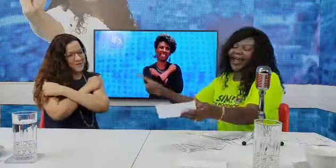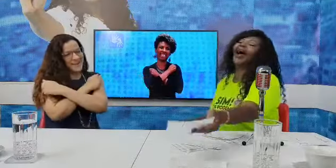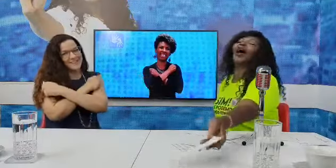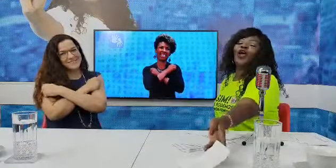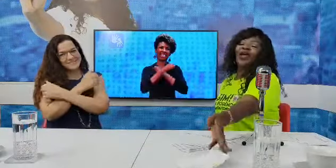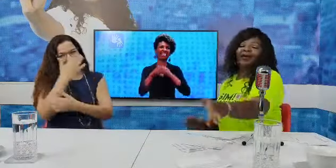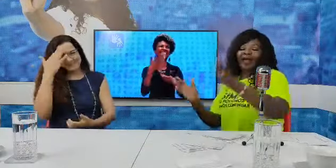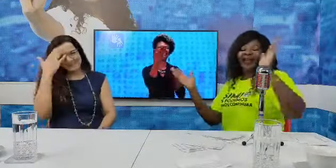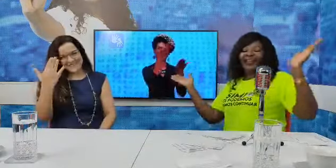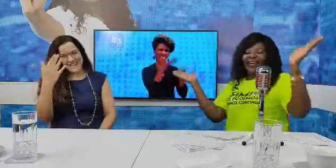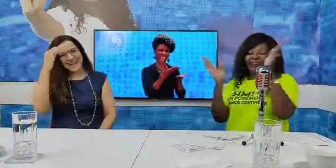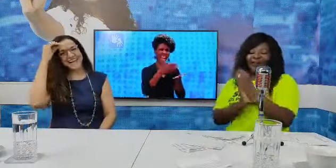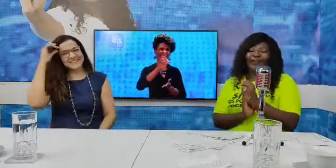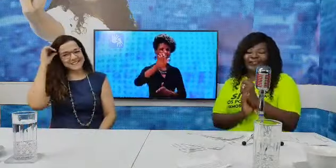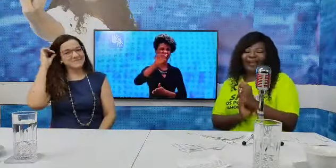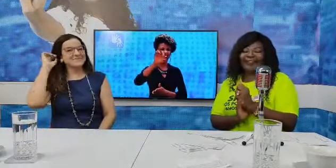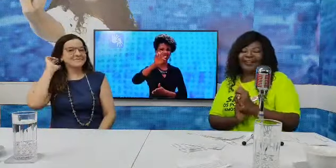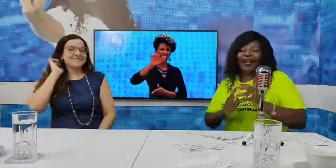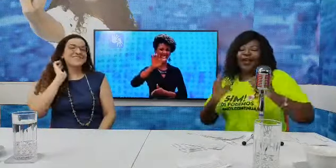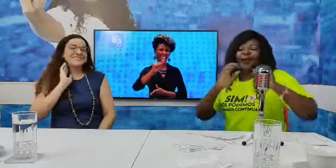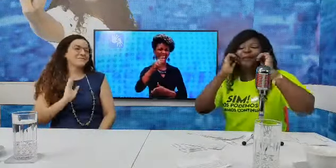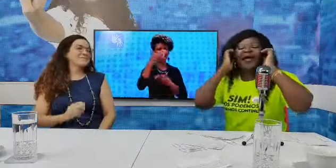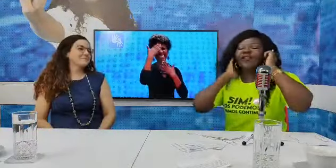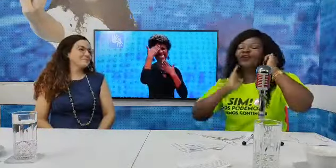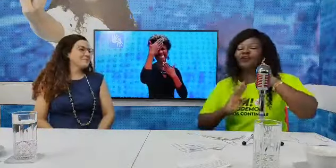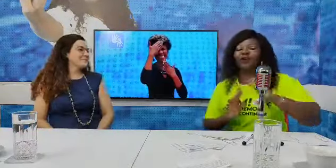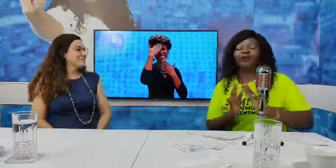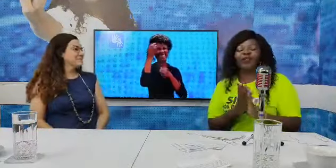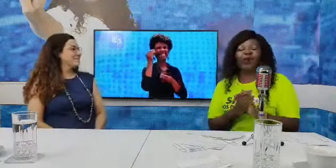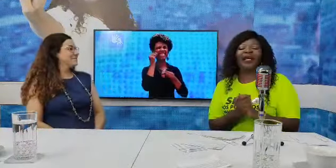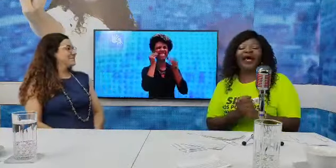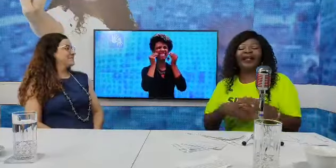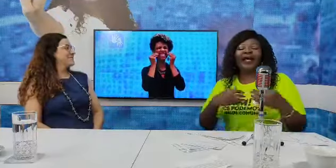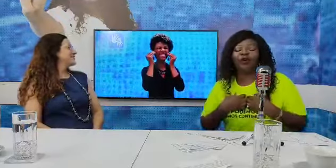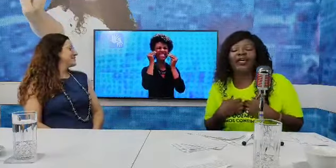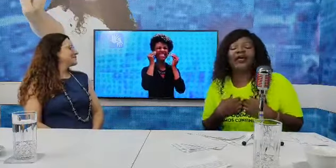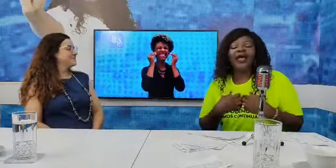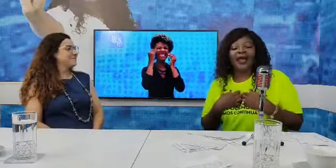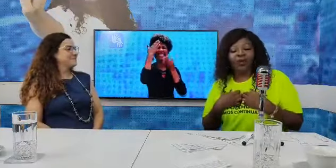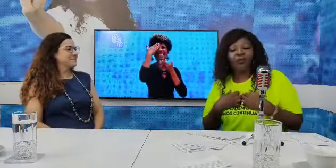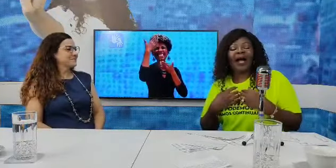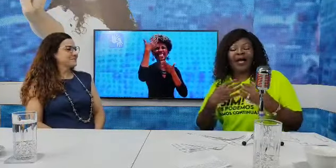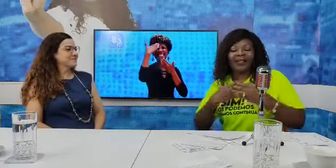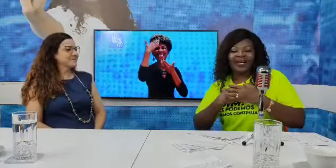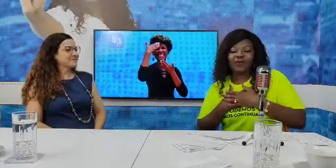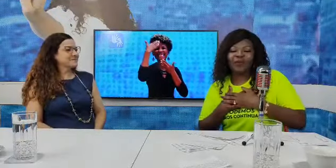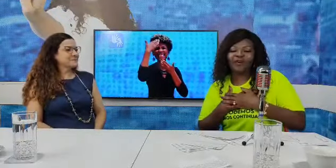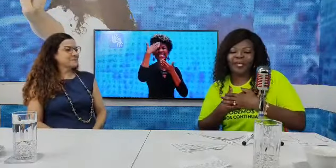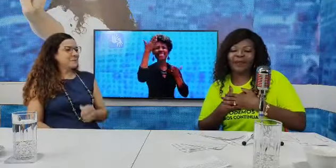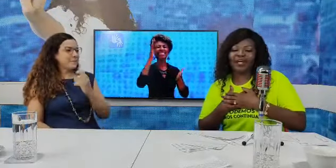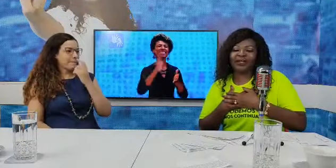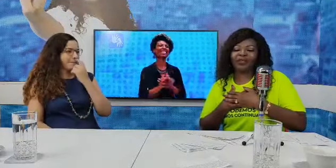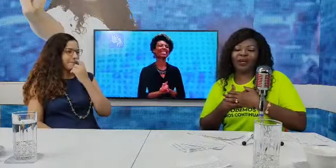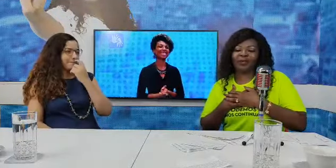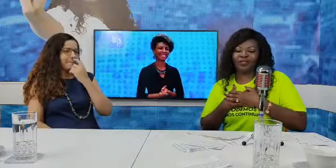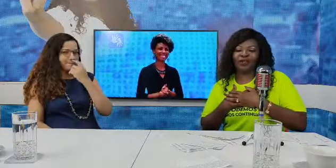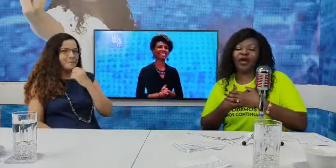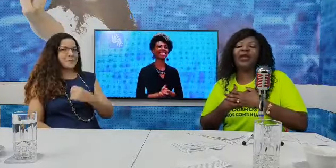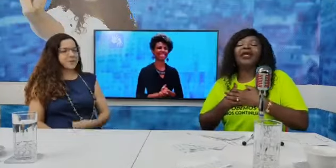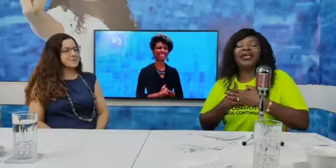Luísa, eu que agradeço, viu, gente? Um beijo, viu? Muito obrigada. Eu agradeço por você pedir a Deus